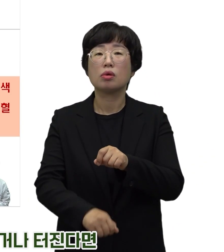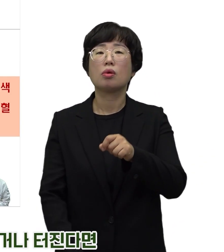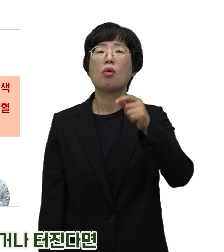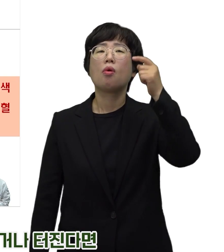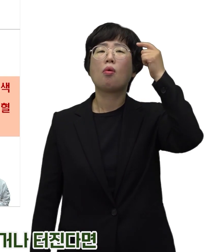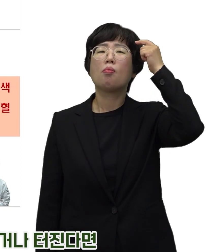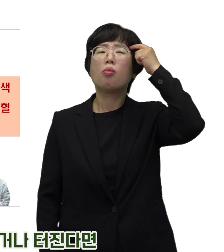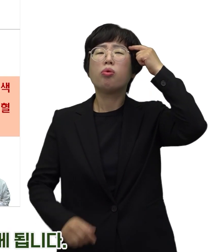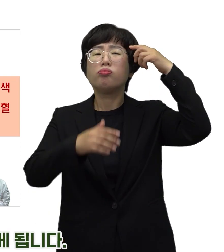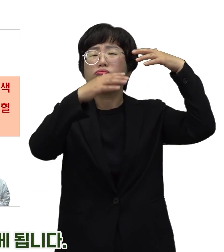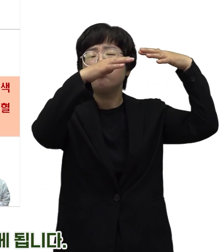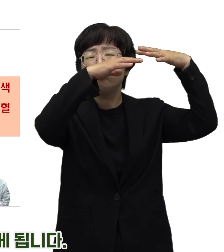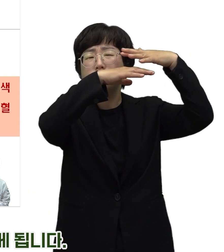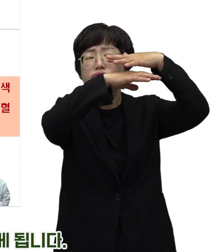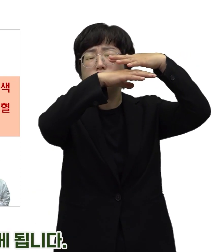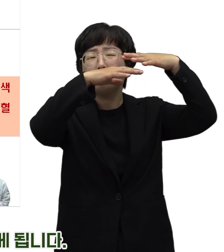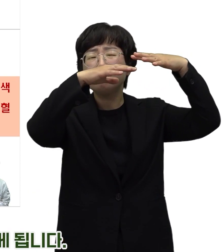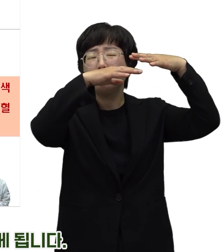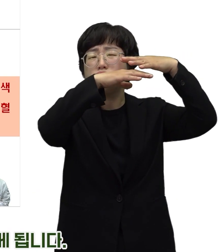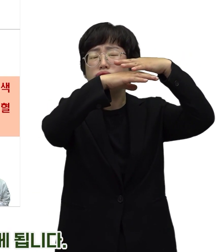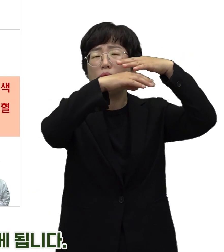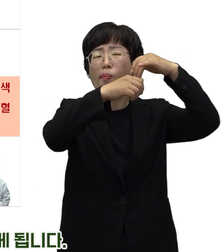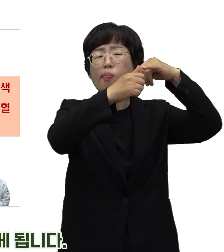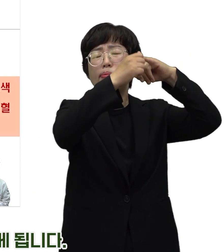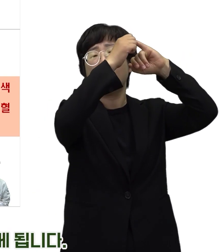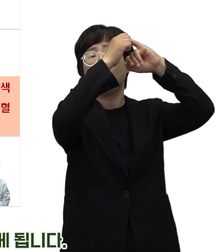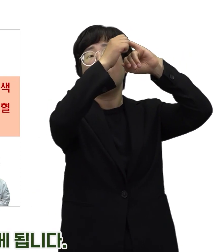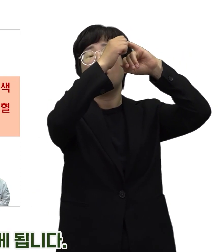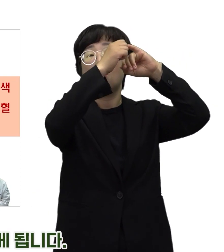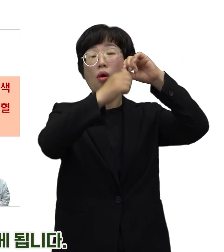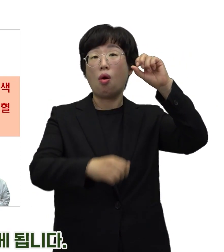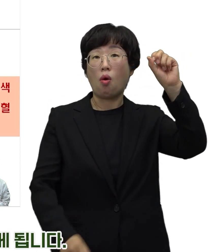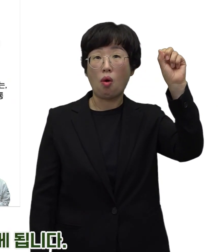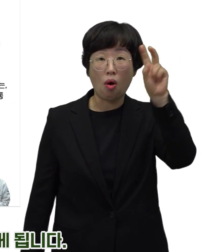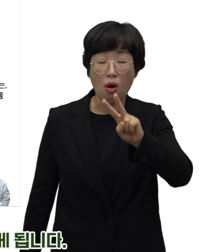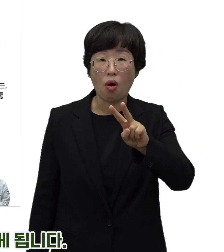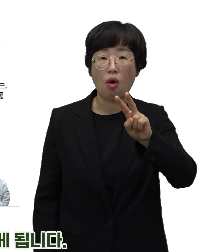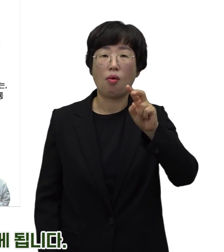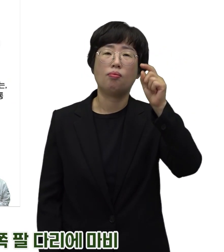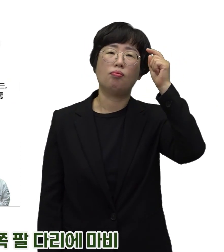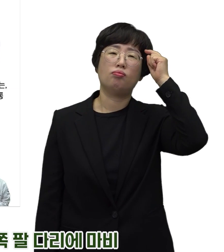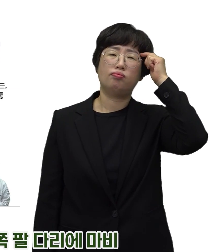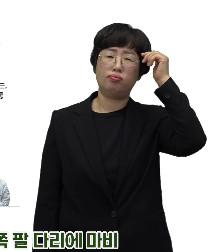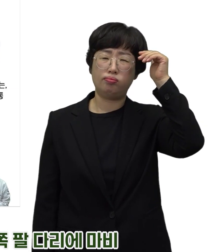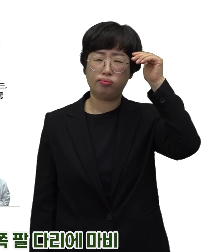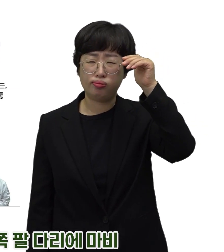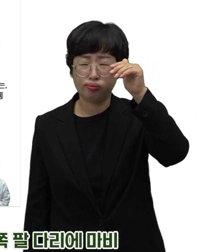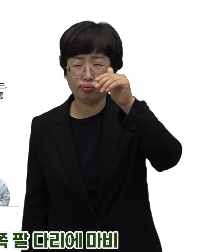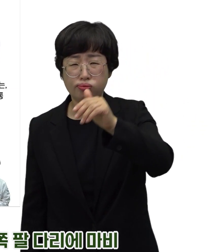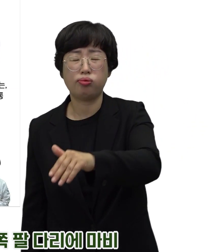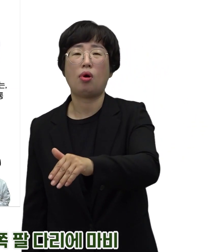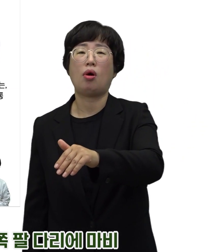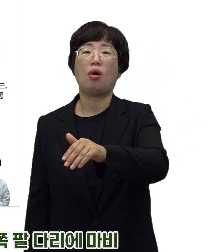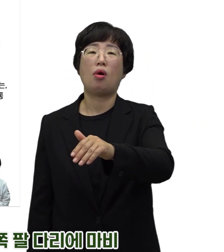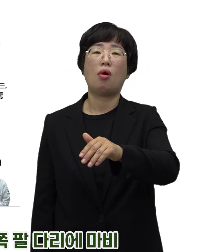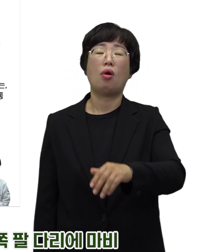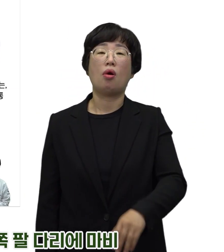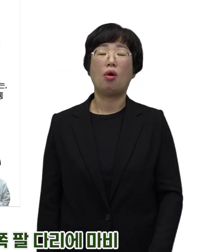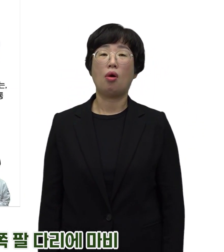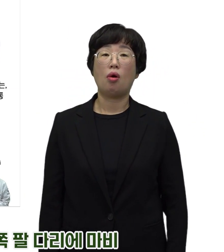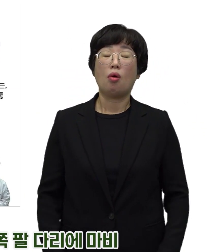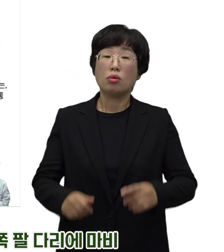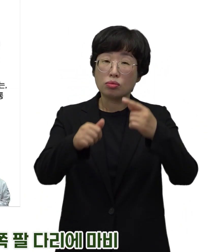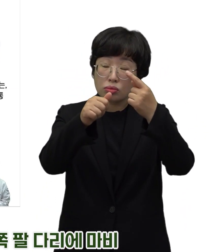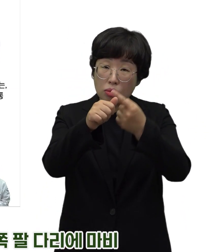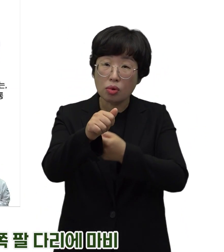막히거나 터진다면 갑작스럽게 뇌가 기능을 하지 못하게 됩니다. 따라서 얼굴에 마비가